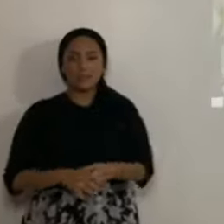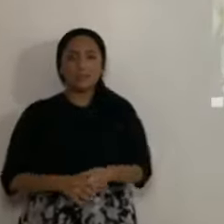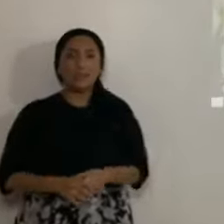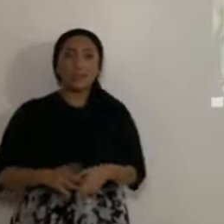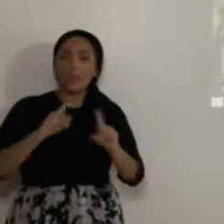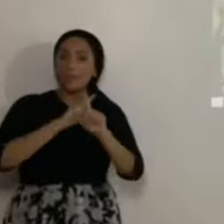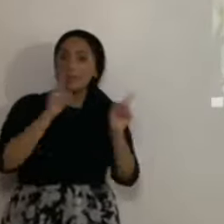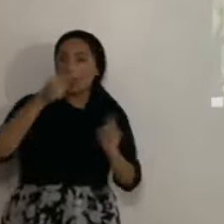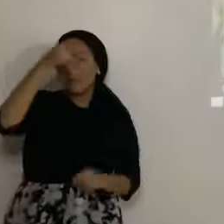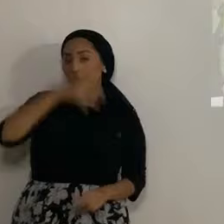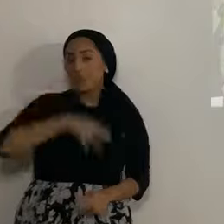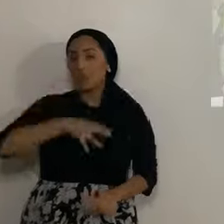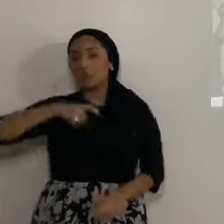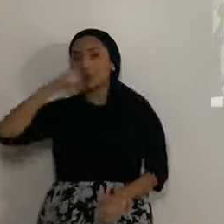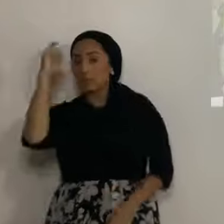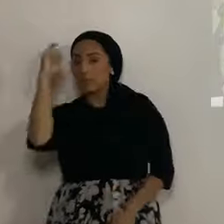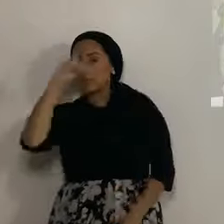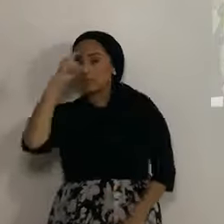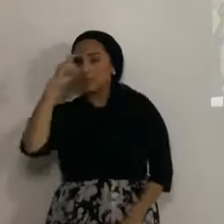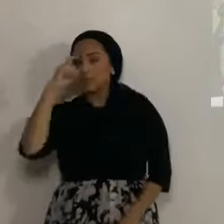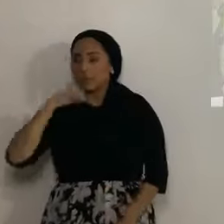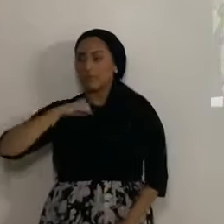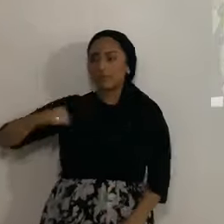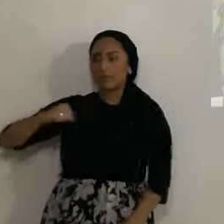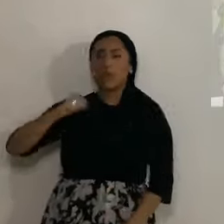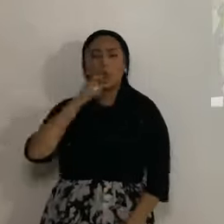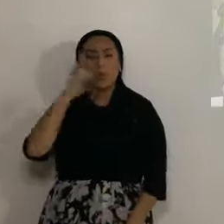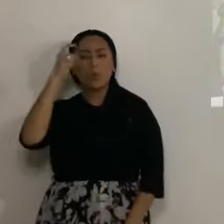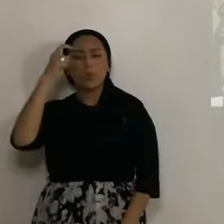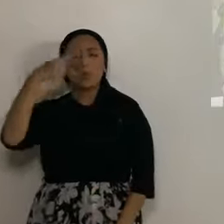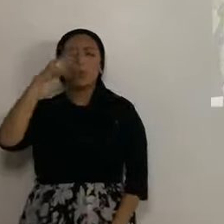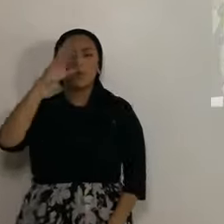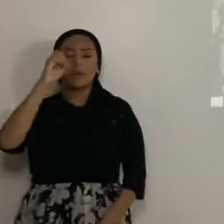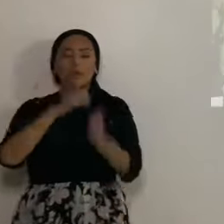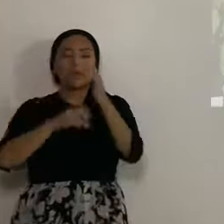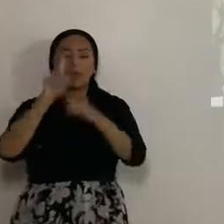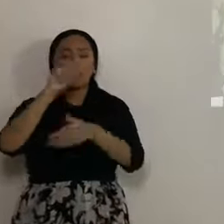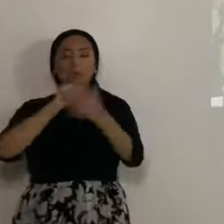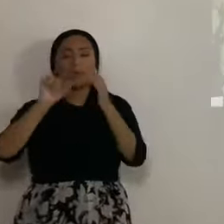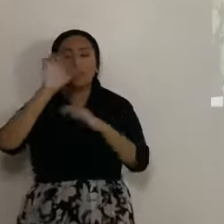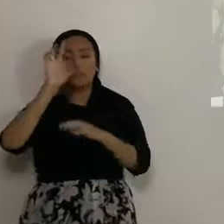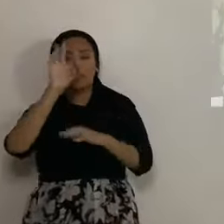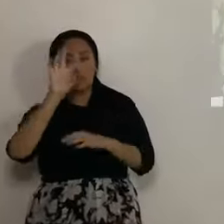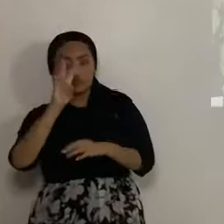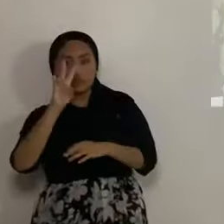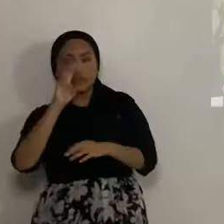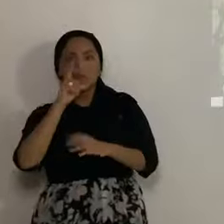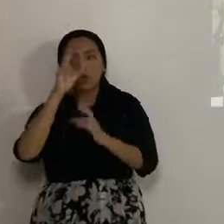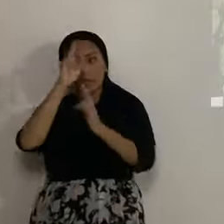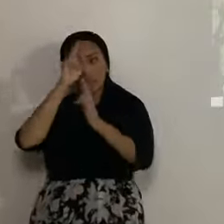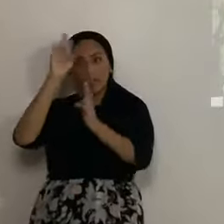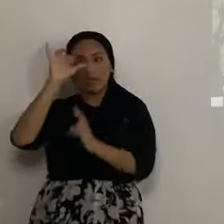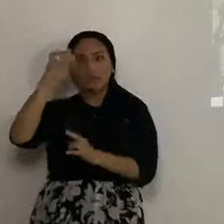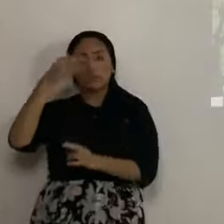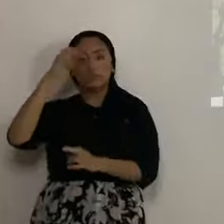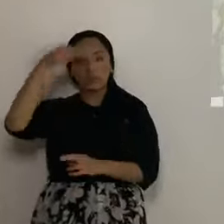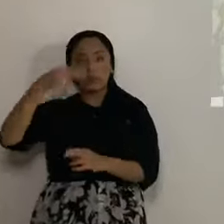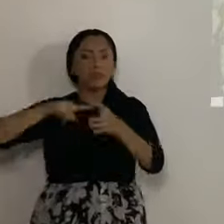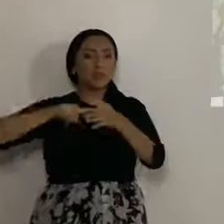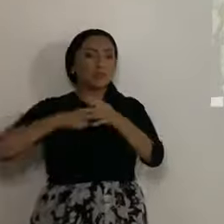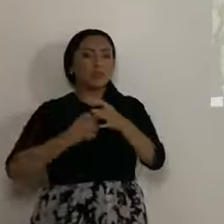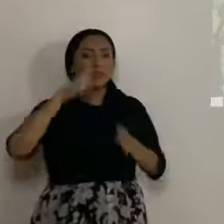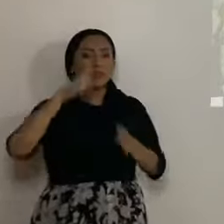mas el hombre sabio, la evitará, ¿quién es un sabio? Proverbios 1, 7, el que teme a Yahweh, el principio